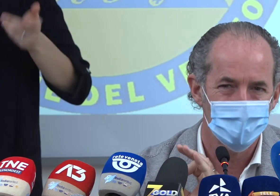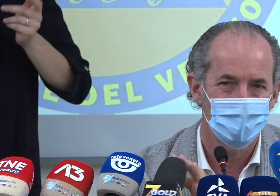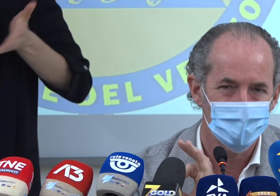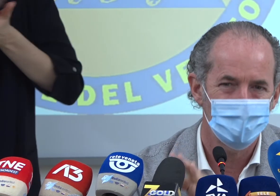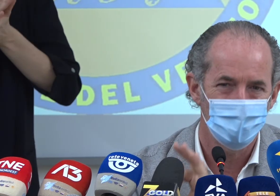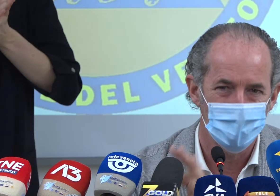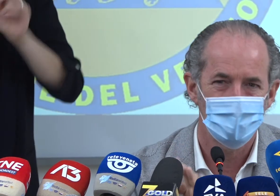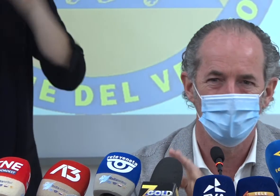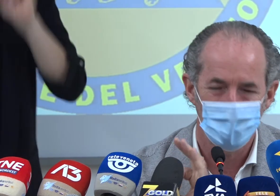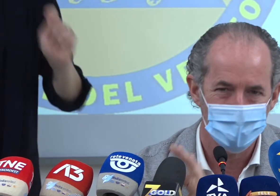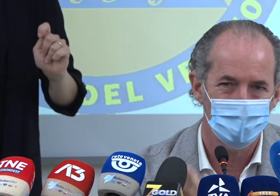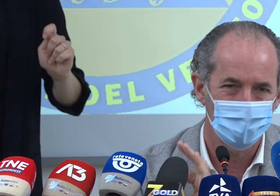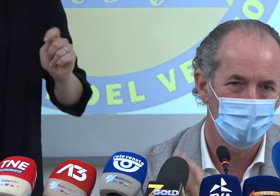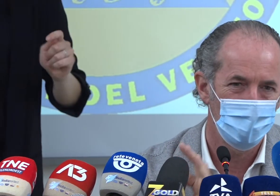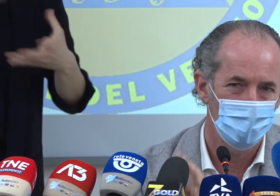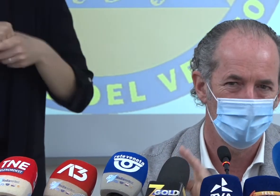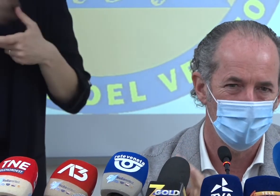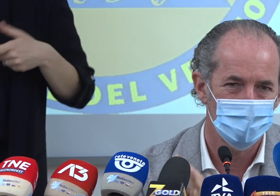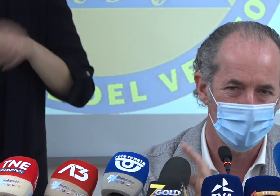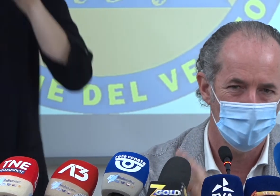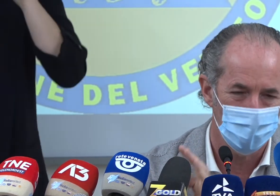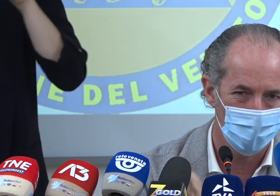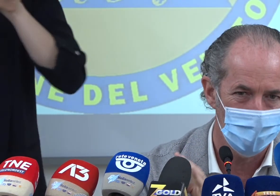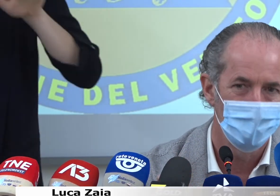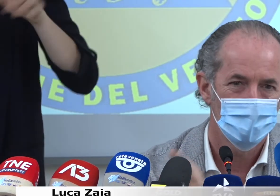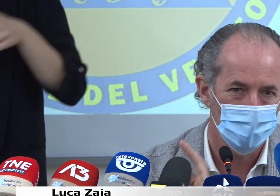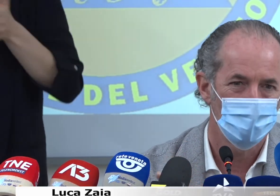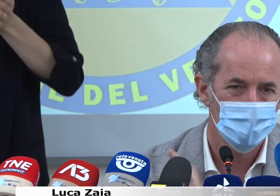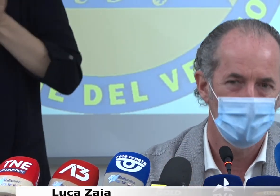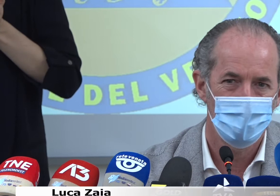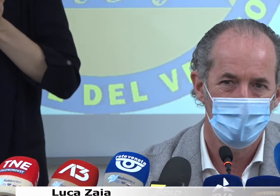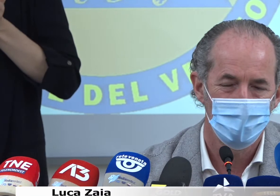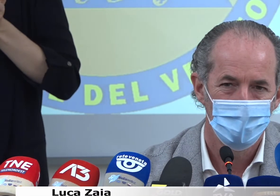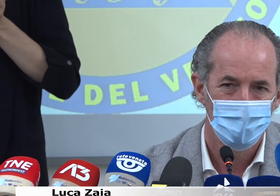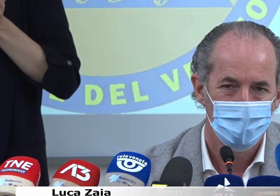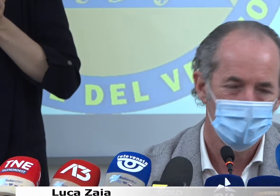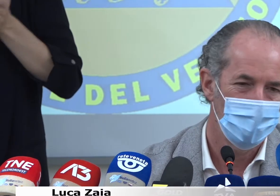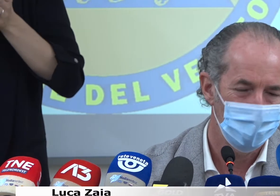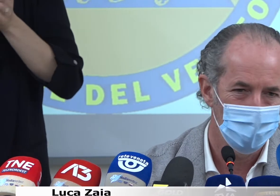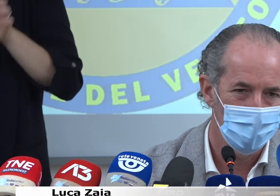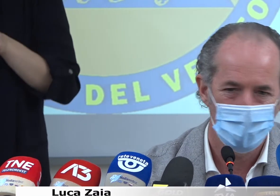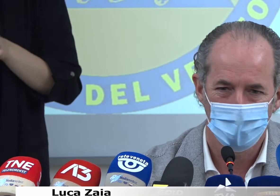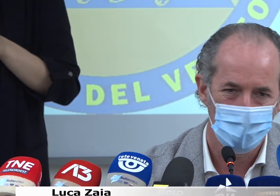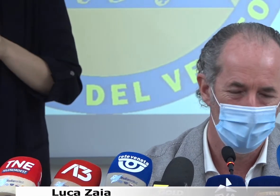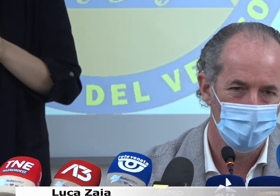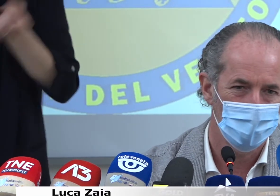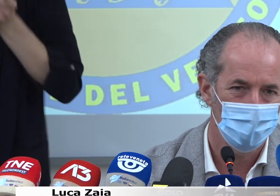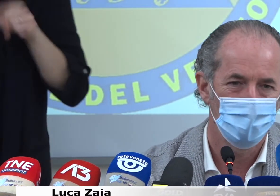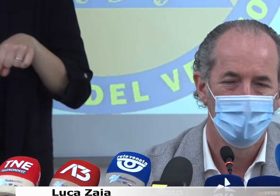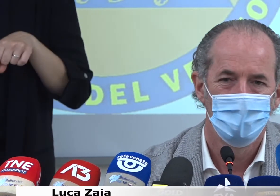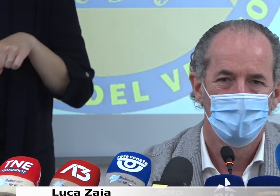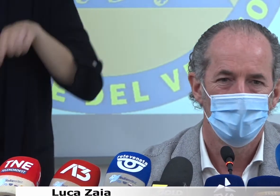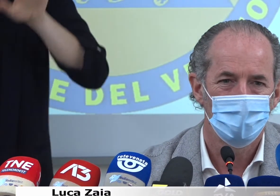il 67% dei 72 milioni di turisti che vengono qui, sono stranieri. Cioè, partire da Berlino, da New